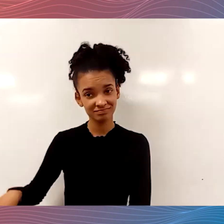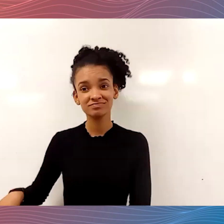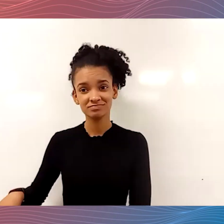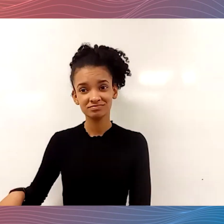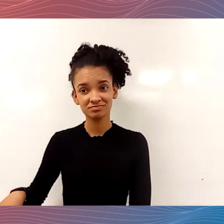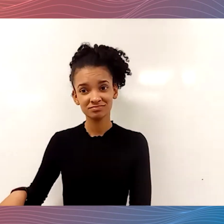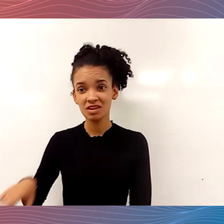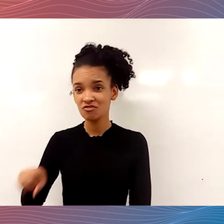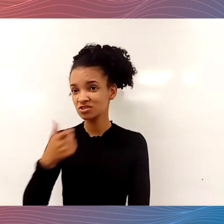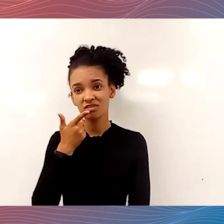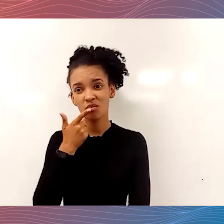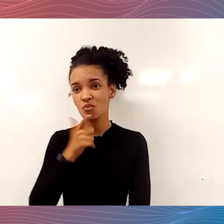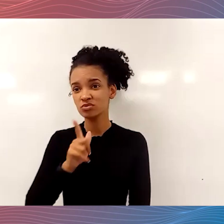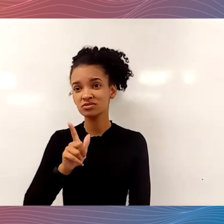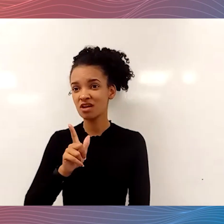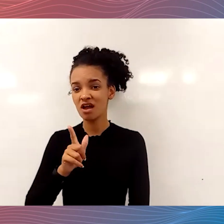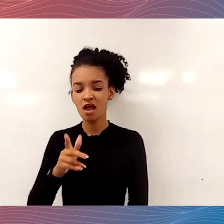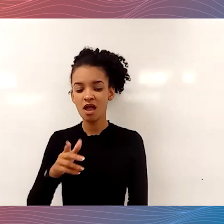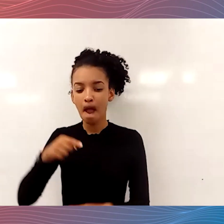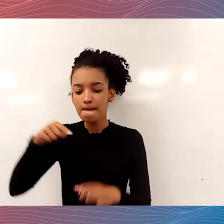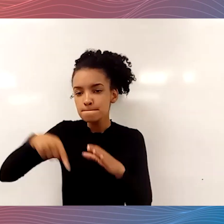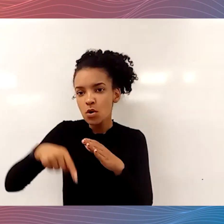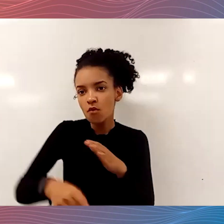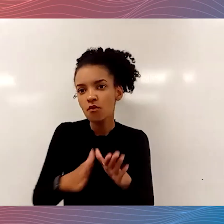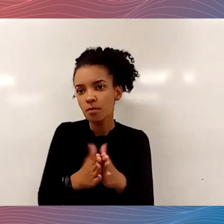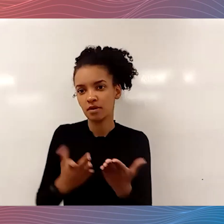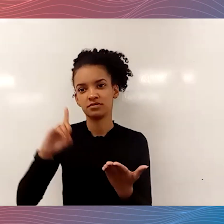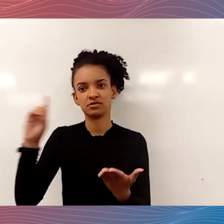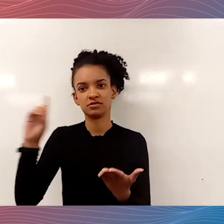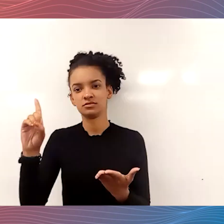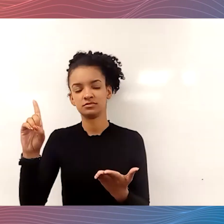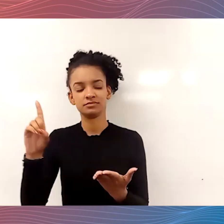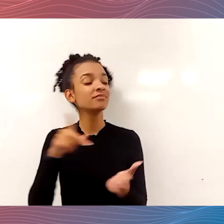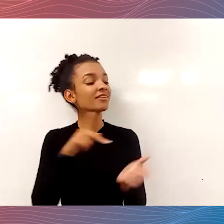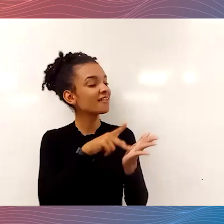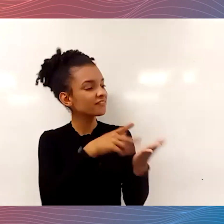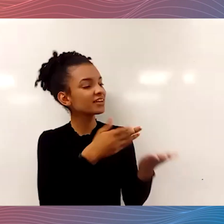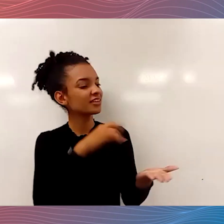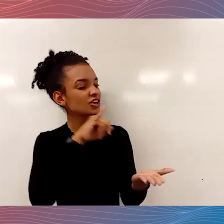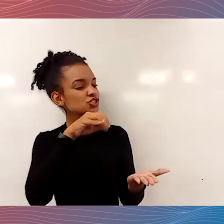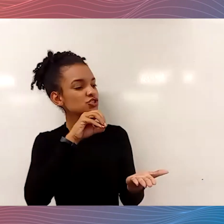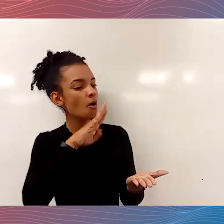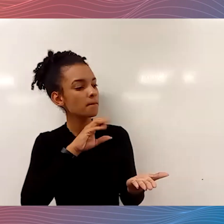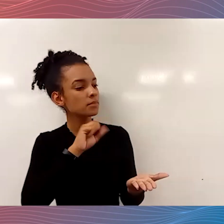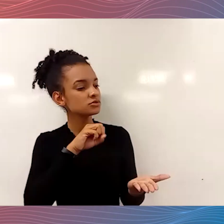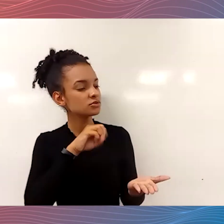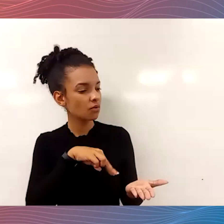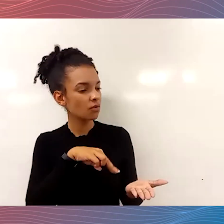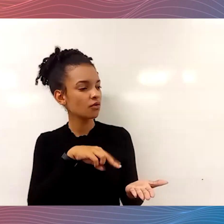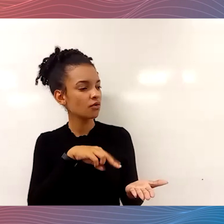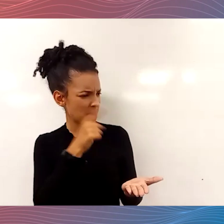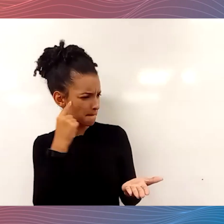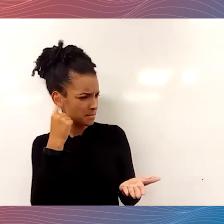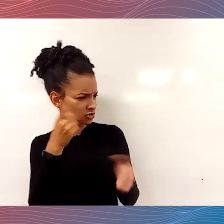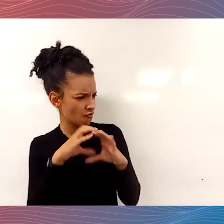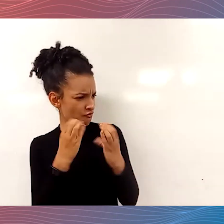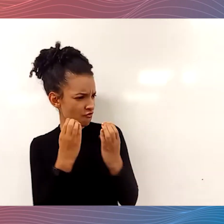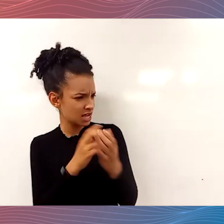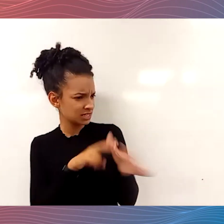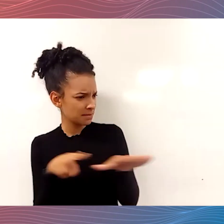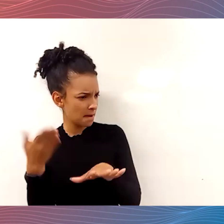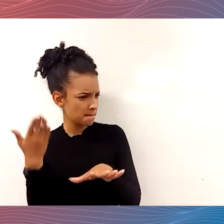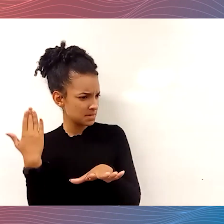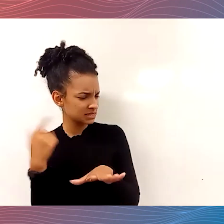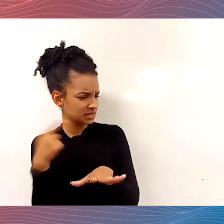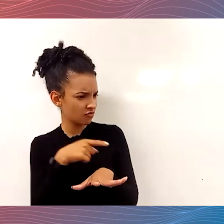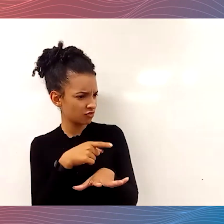mergulhar. Não é, Jobson? Você pensou que a conferência que nós tivemos na semana passada você já estava no